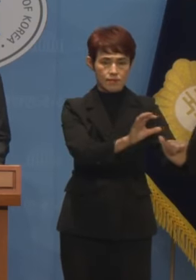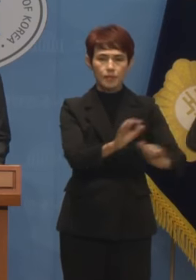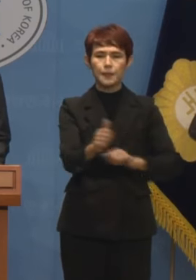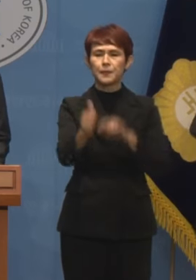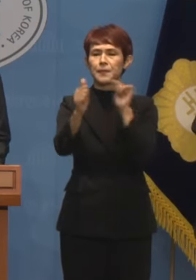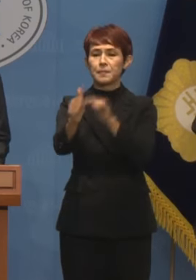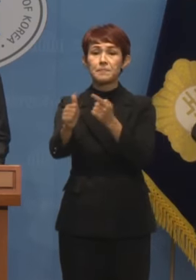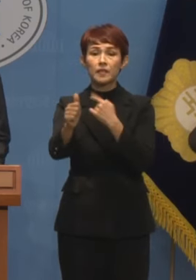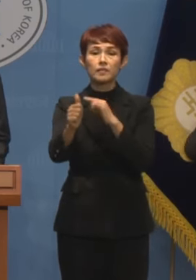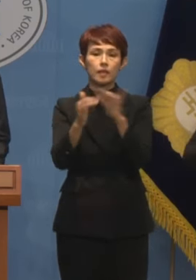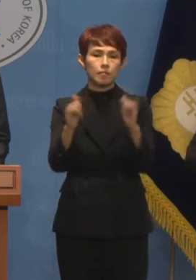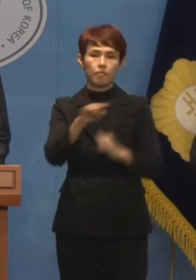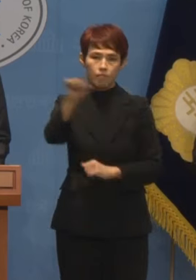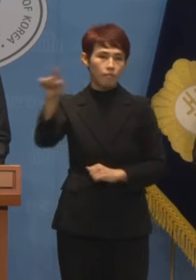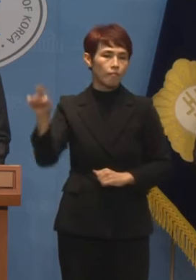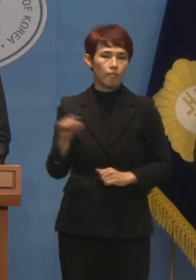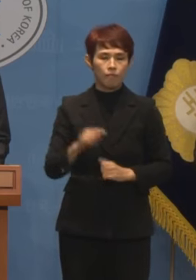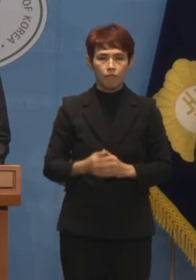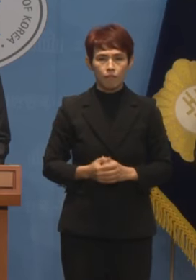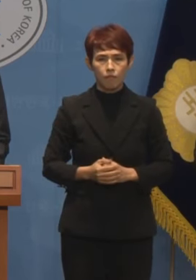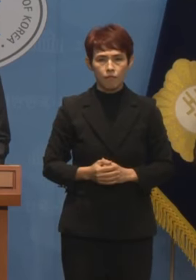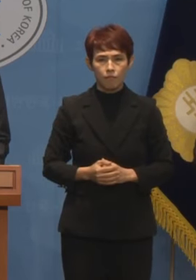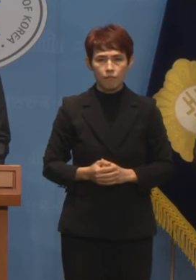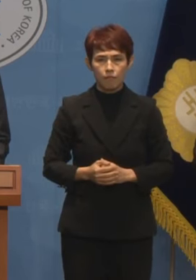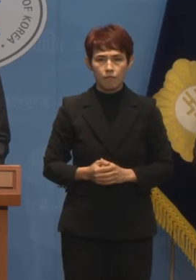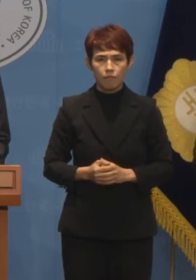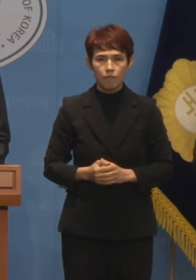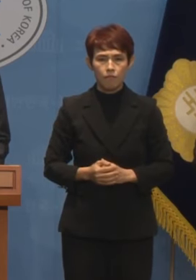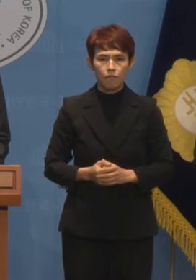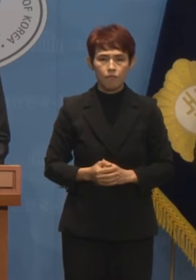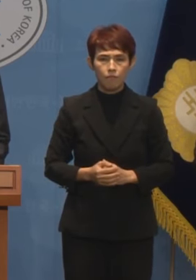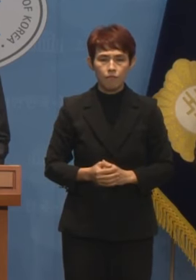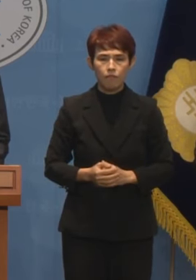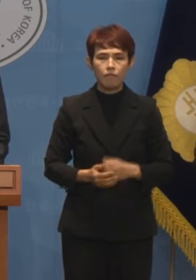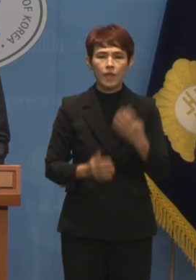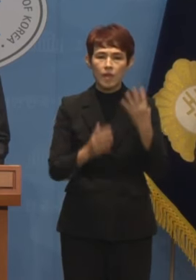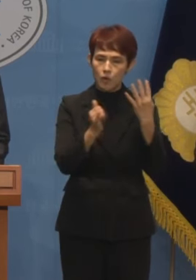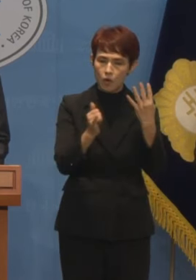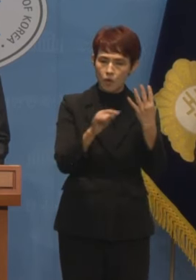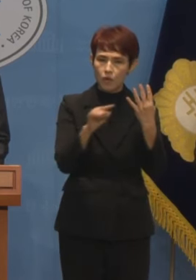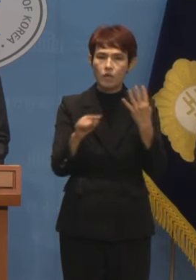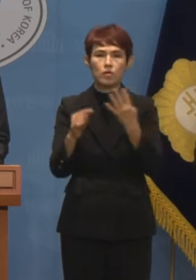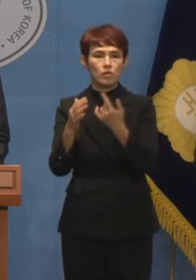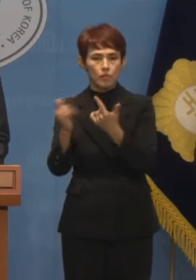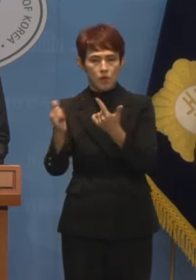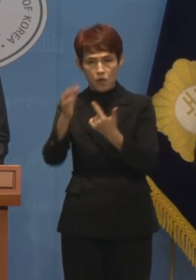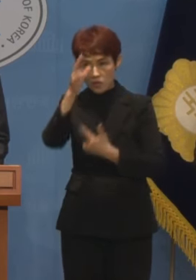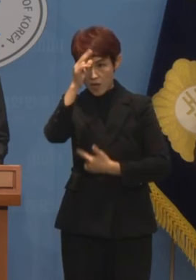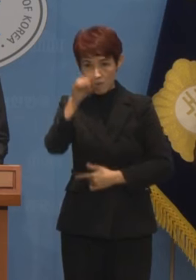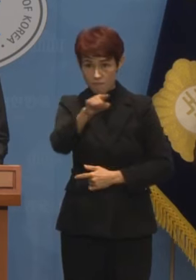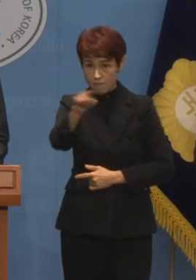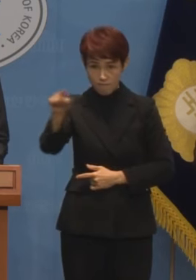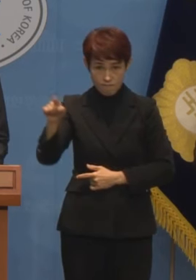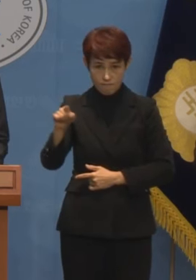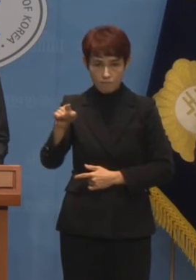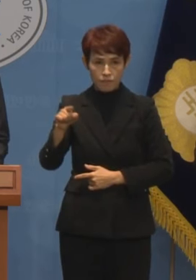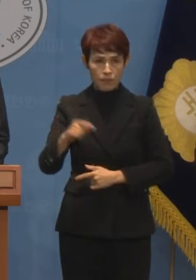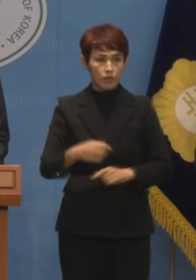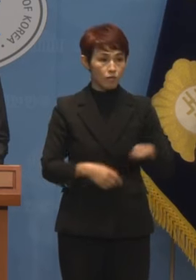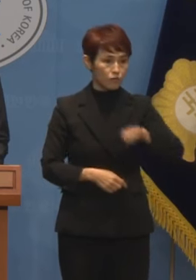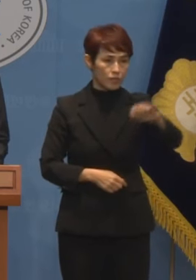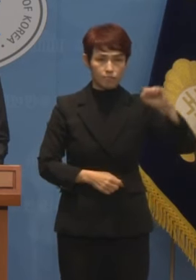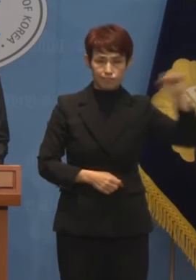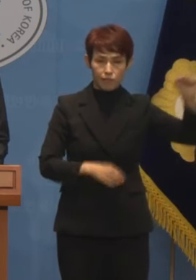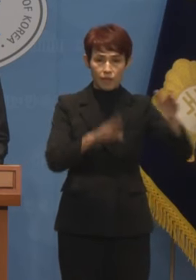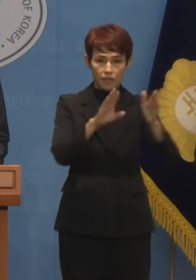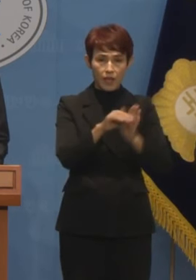주도한 사람들입니다. 마지막으로 성명불상의 4명 내지 6명의 기동대원들은 집회 도중에